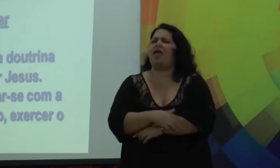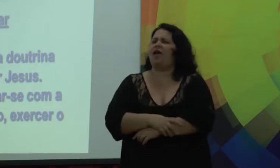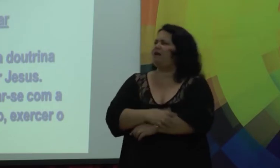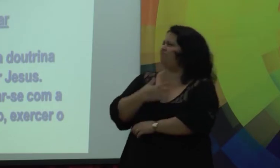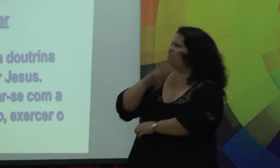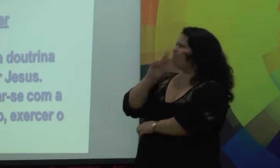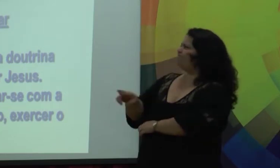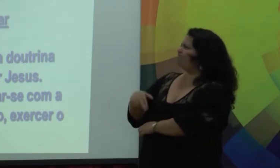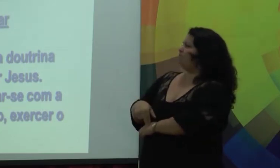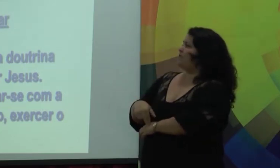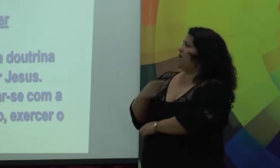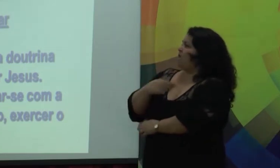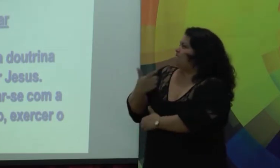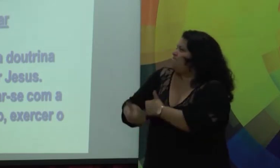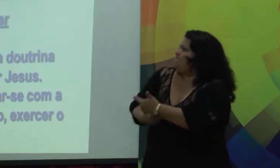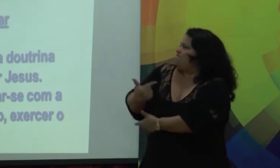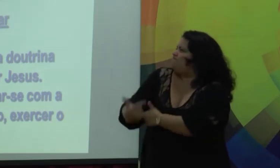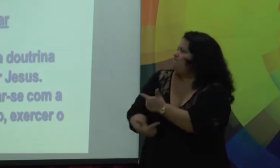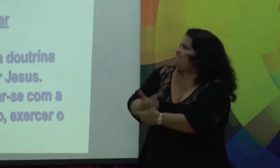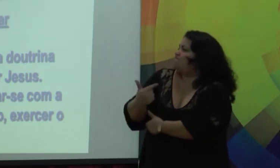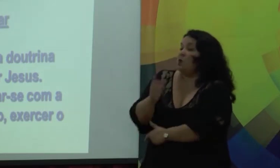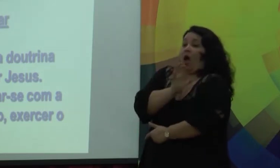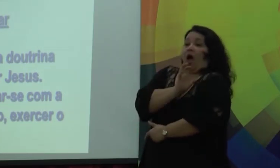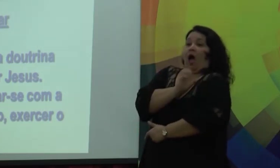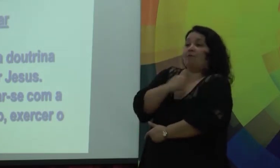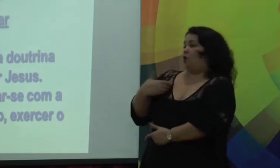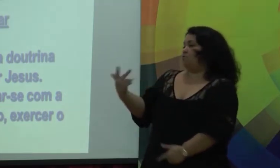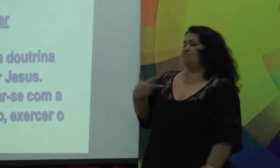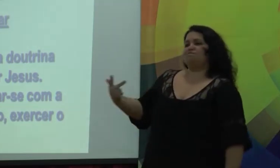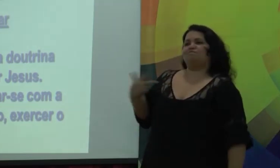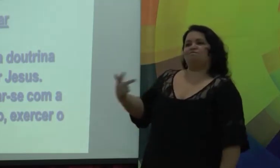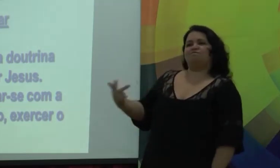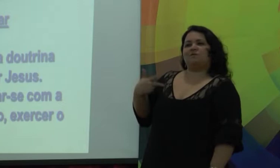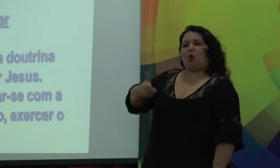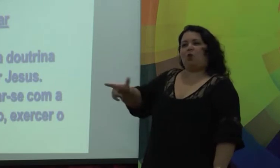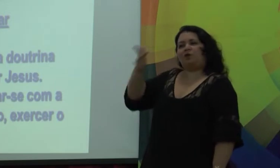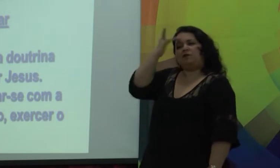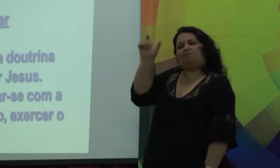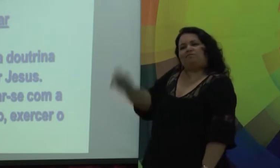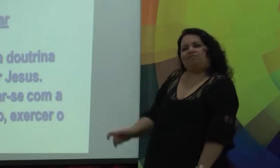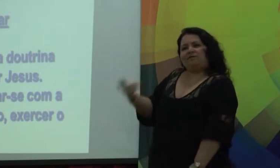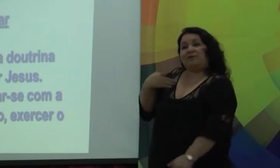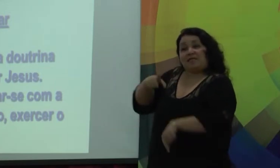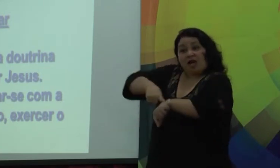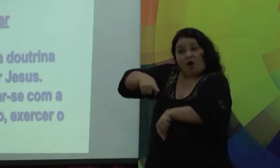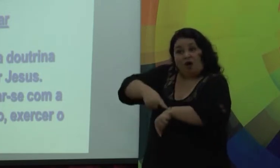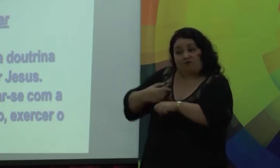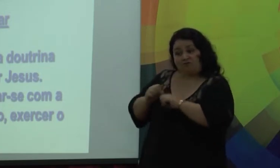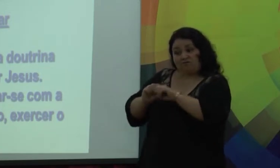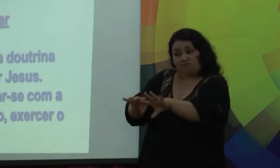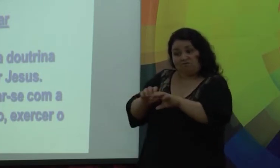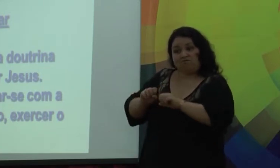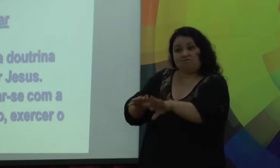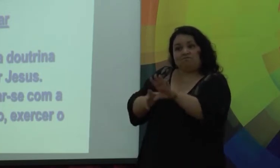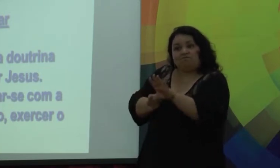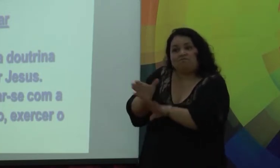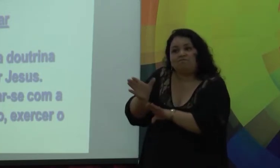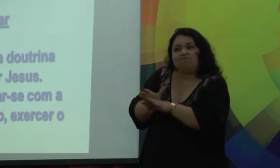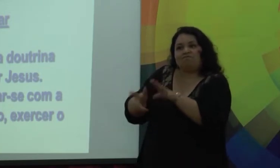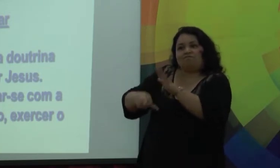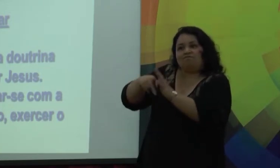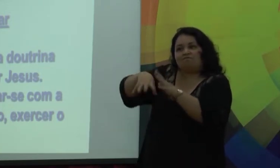é exercitar o amor ao próximo. Porque na hora que você está evangelizando, seja o evangelizando surdo,